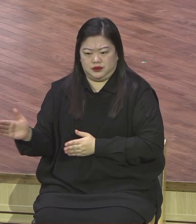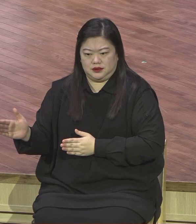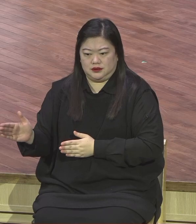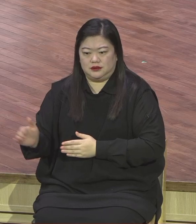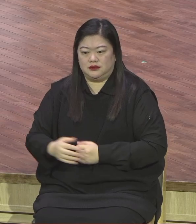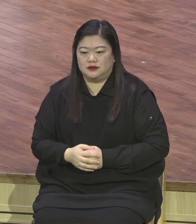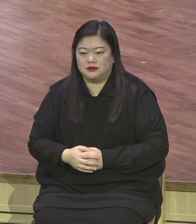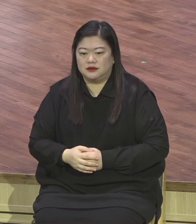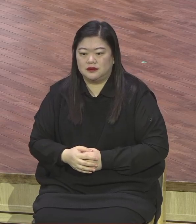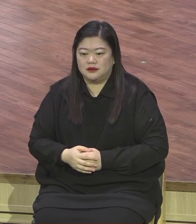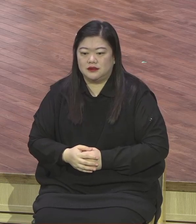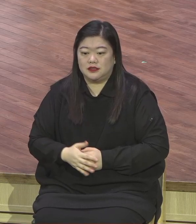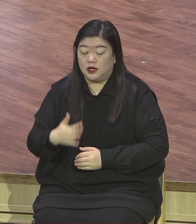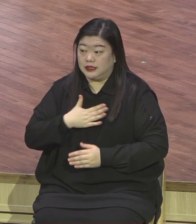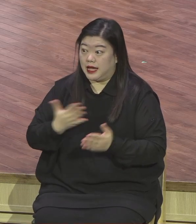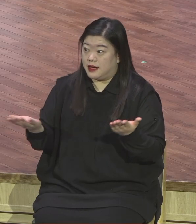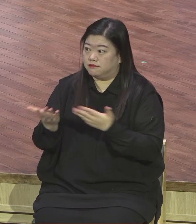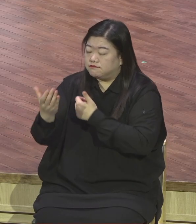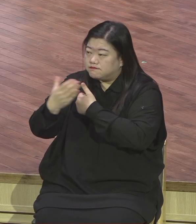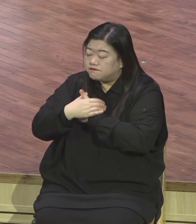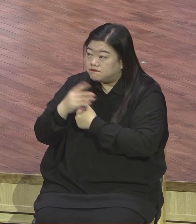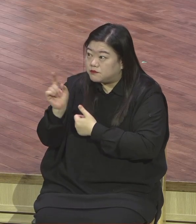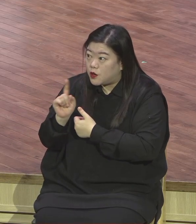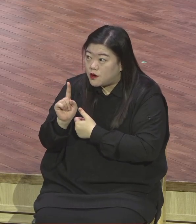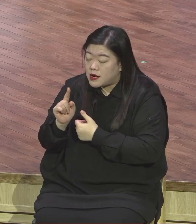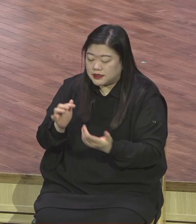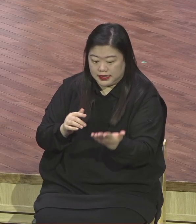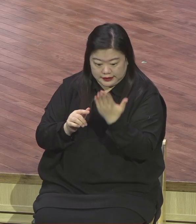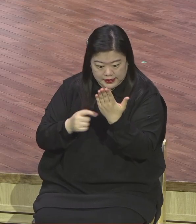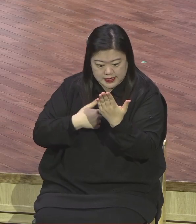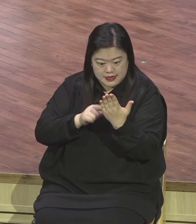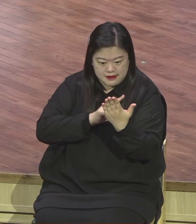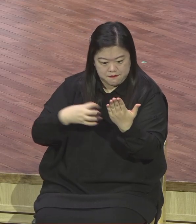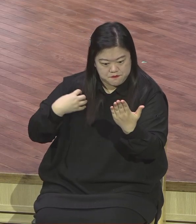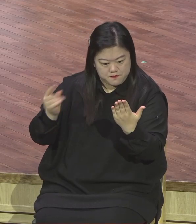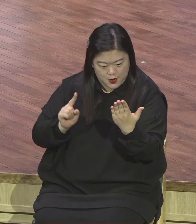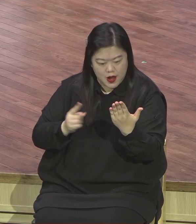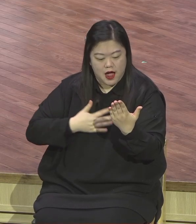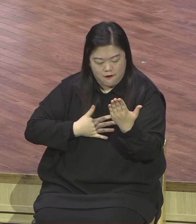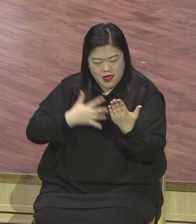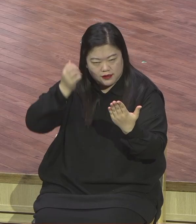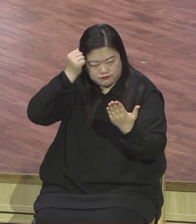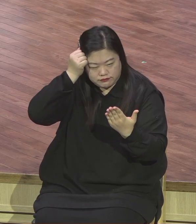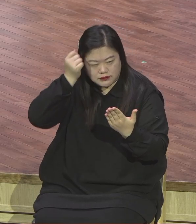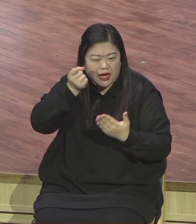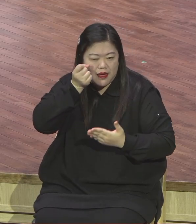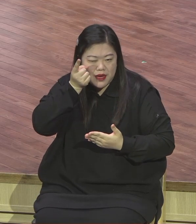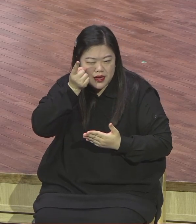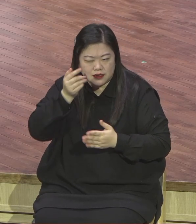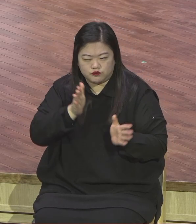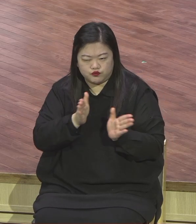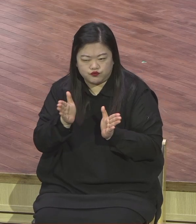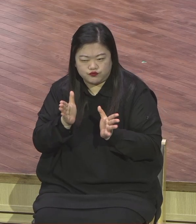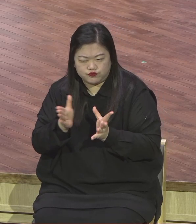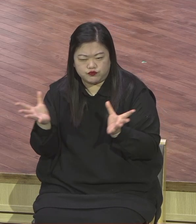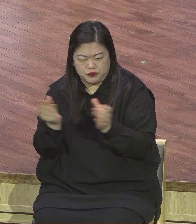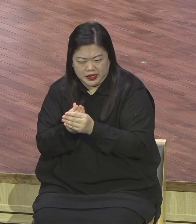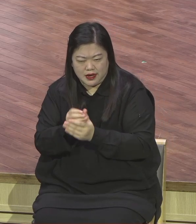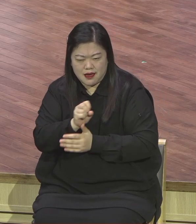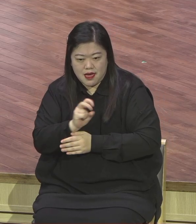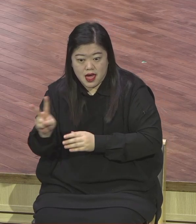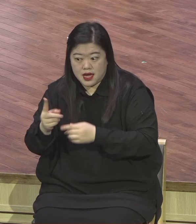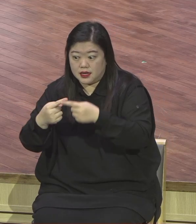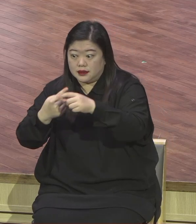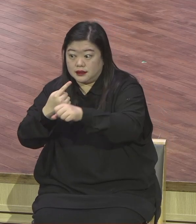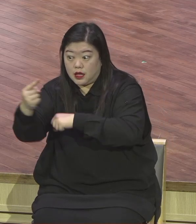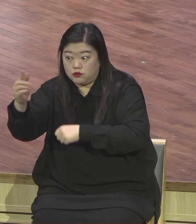내게 주신 직분, 직분을 통해서 응답받을 나의 CVDIP 이 언약을 통한